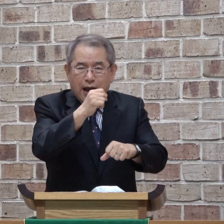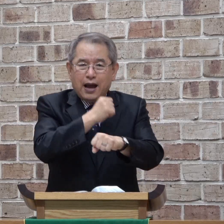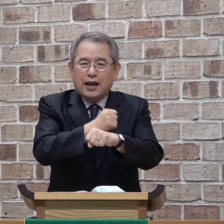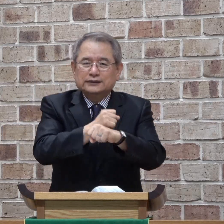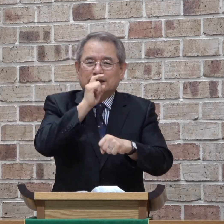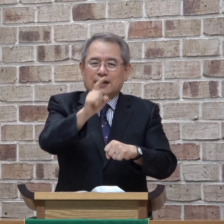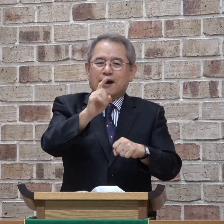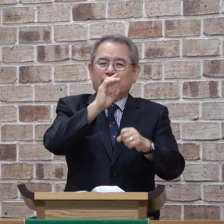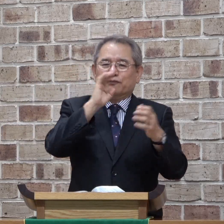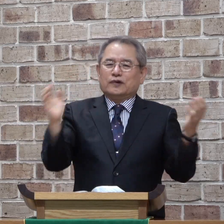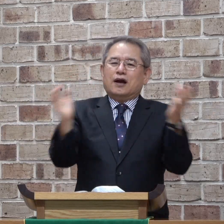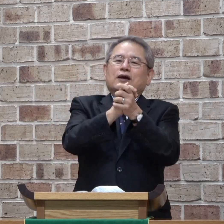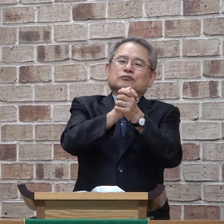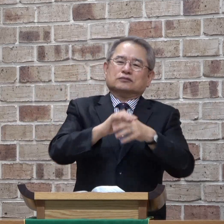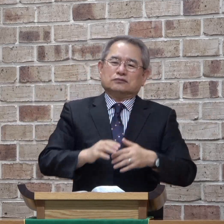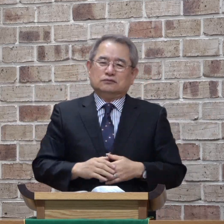하시니라. 아멘.